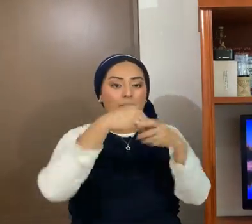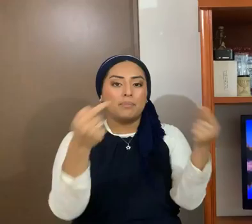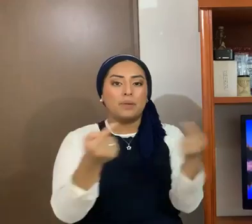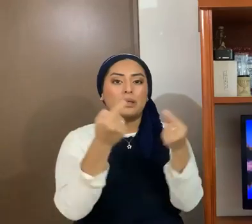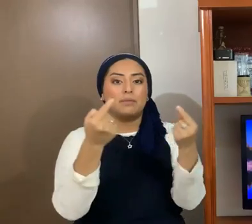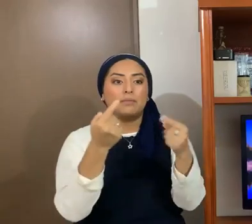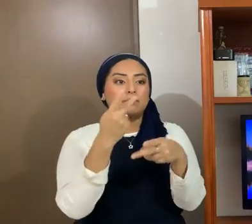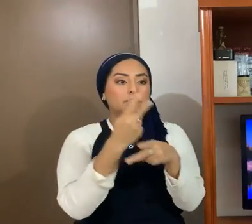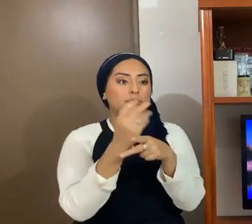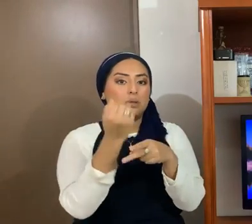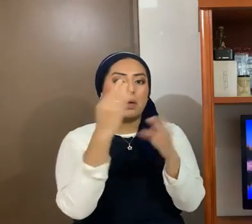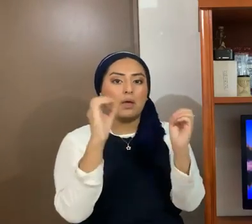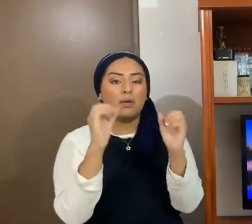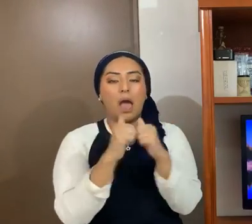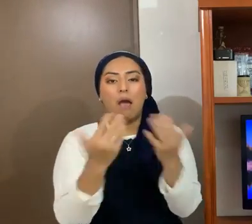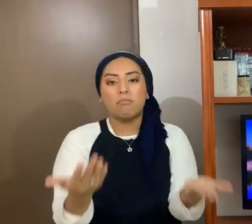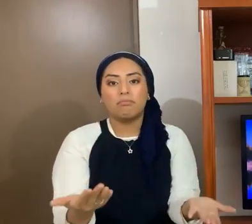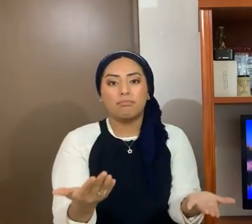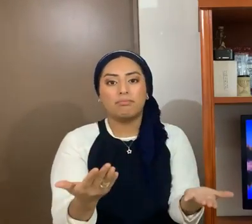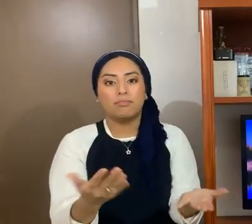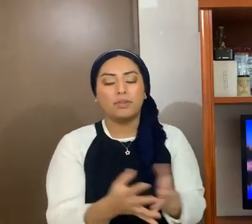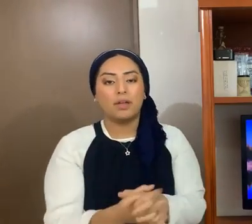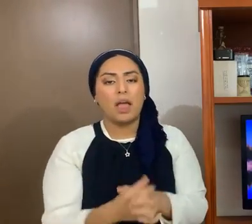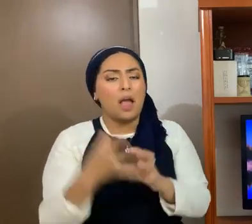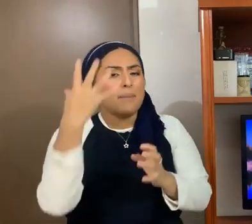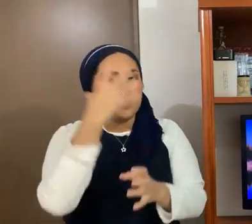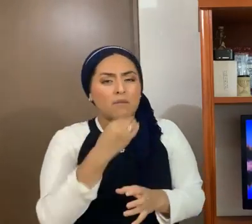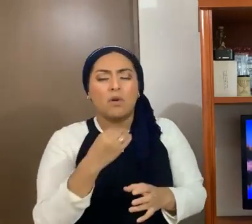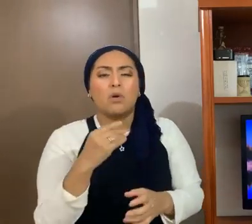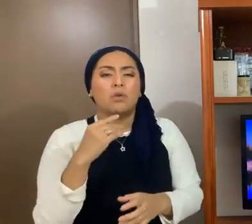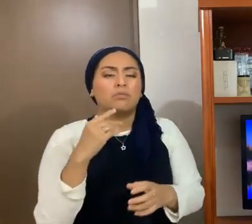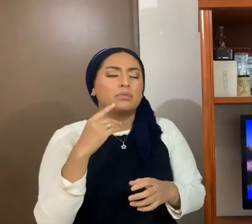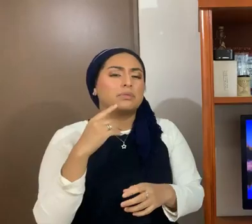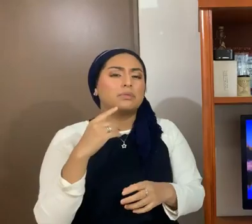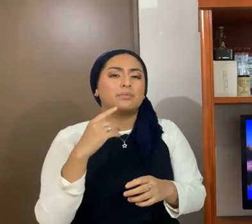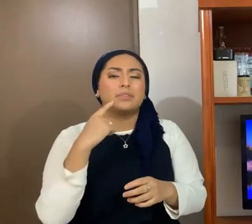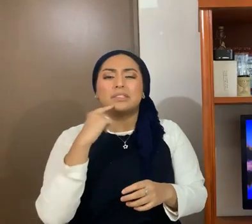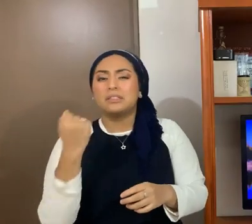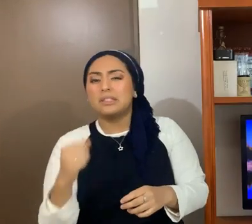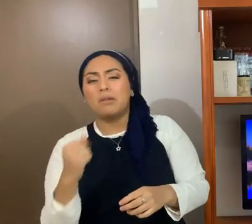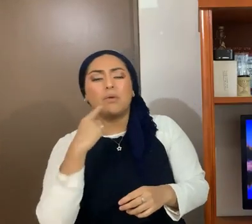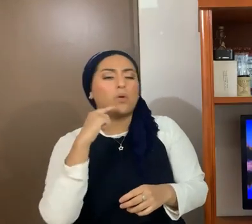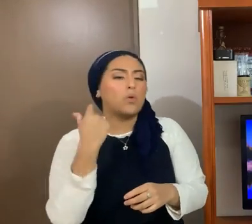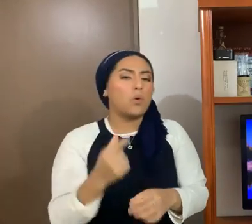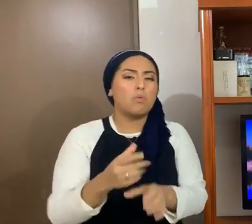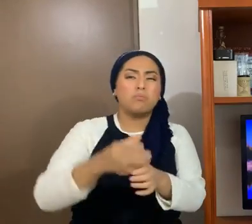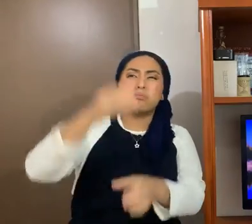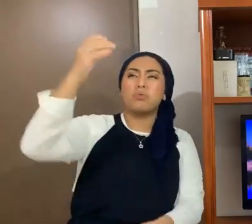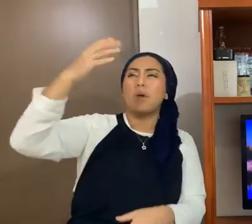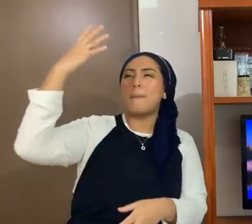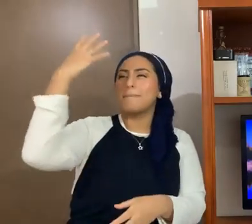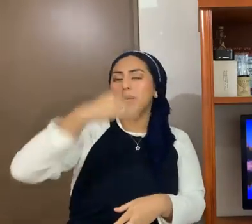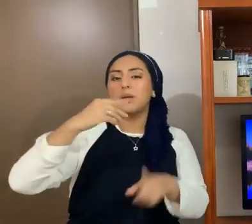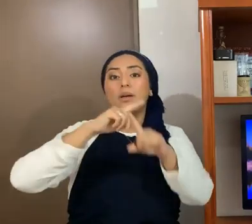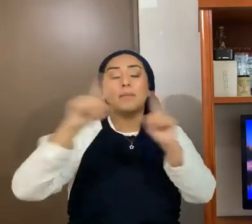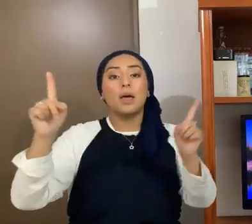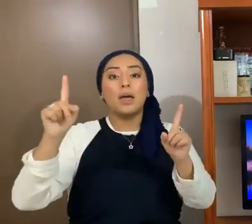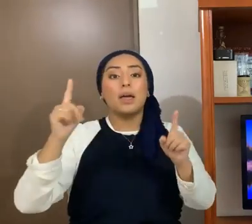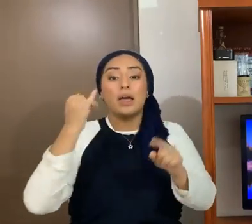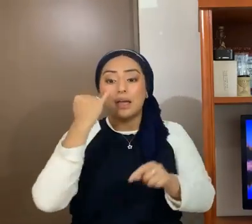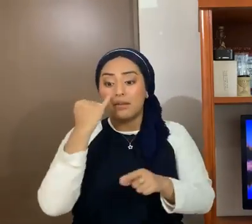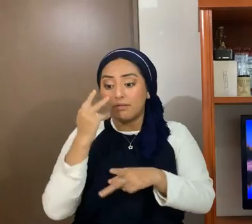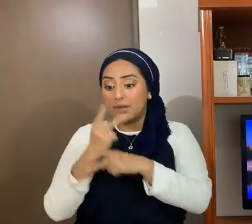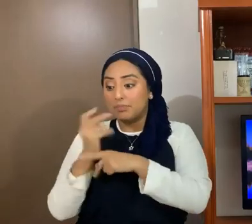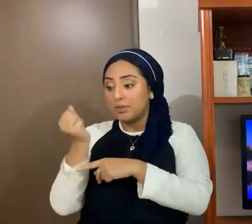Shabbat. Volvemos al inicio, sí, muy bonito las columnas de la vestimenta, aleluya, bendito es Yahshua, es algo precioso, pero de nada